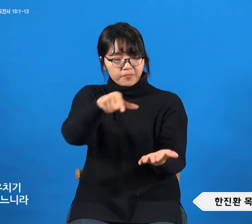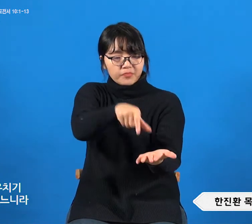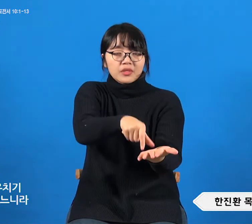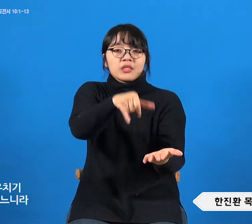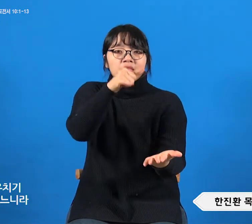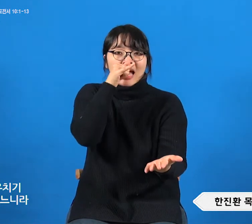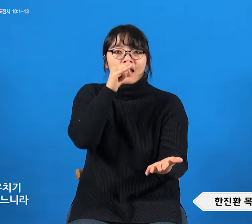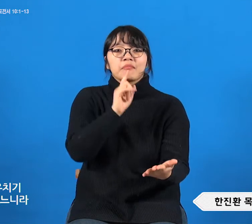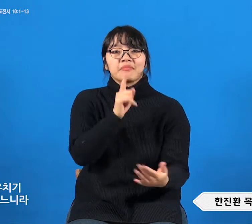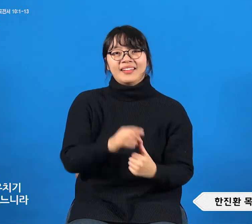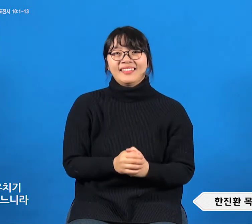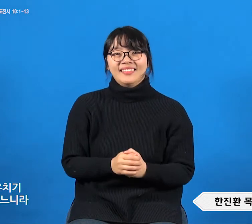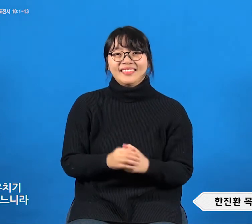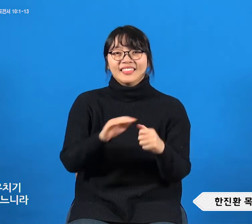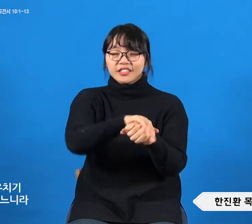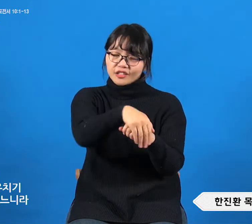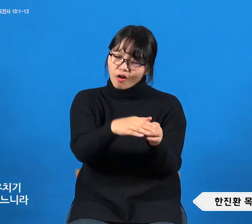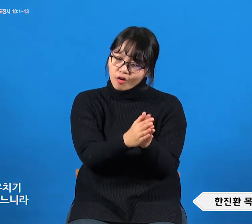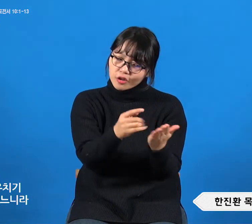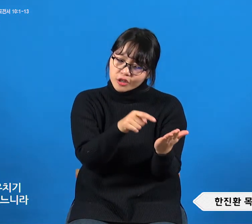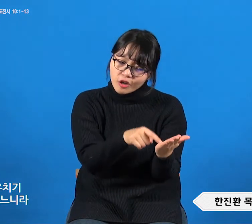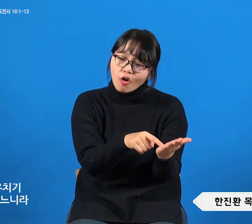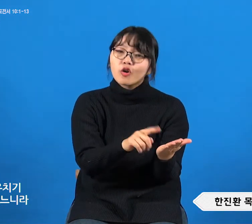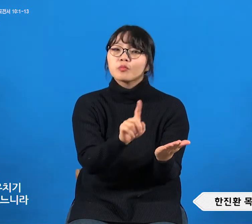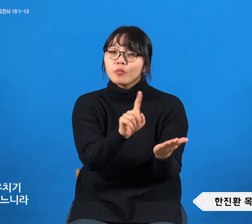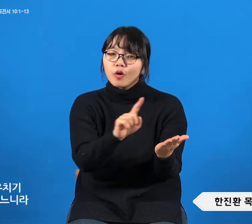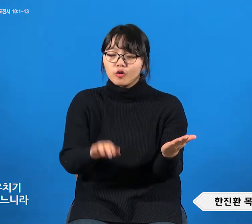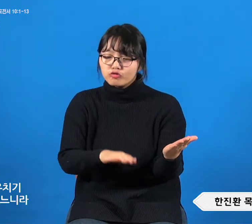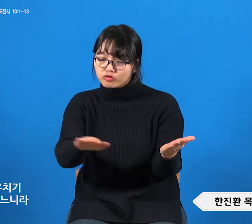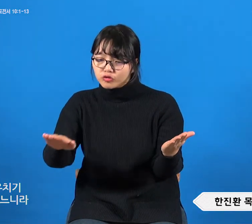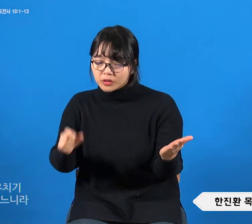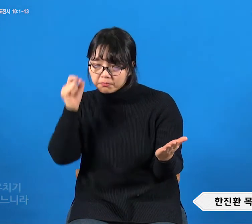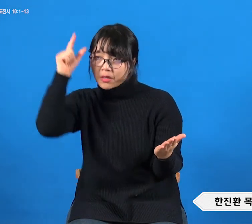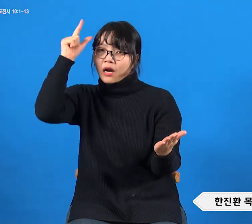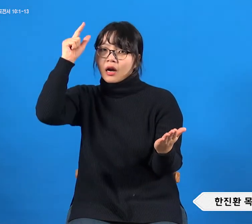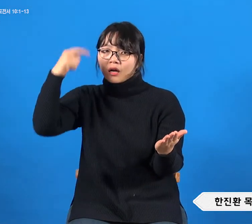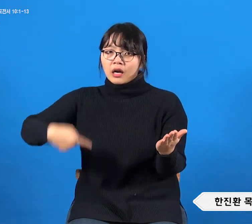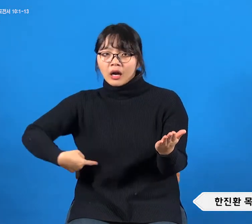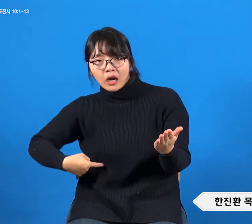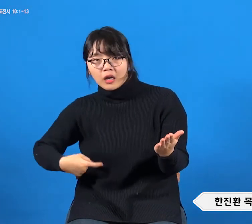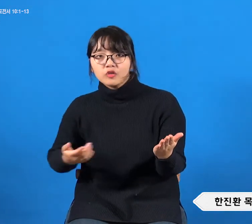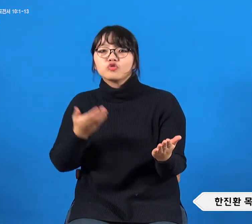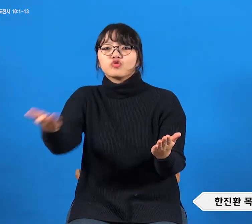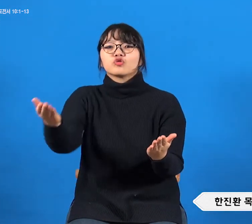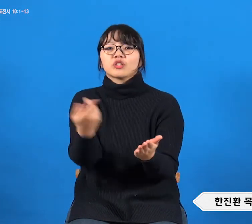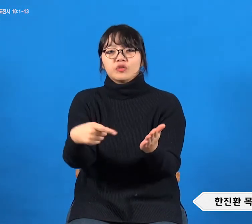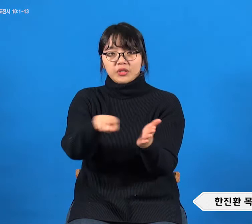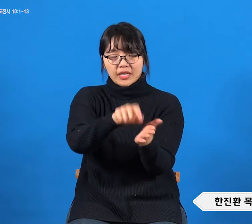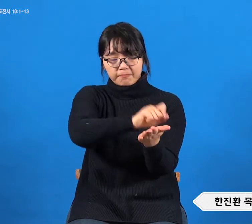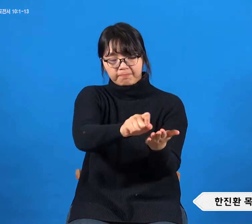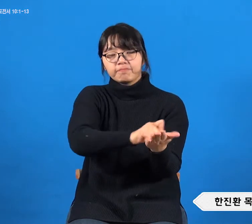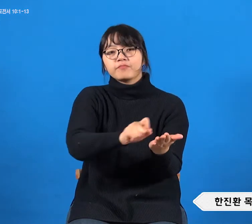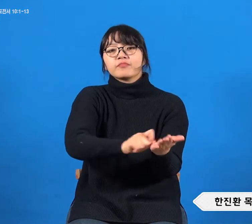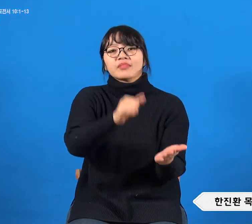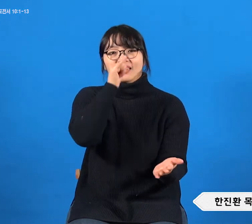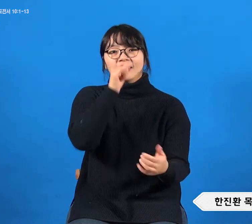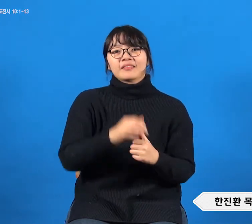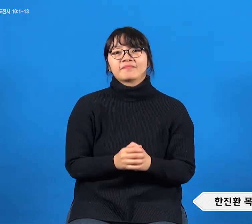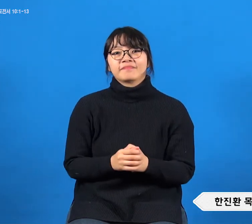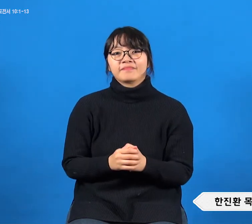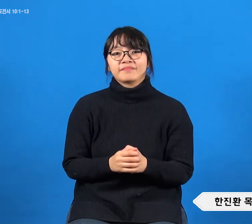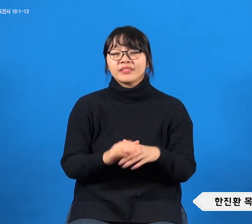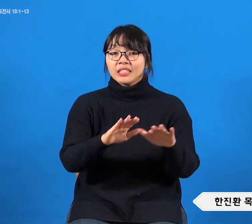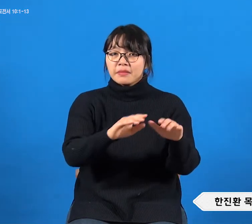기록되었느니라. 성경은 우리를 깨우치기 위해서 기록되어 있는 그런 거울과 같다는 것입니다.